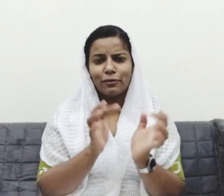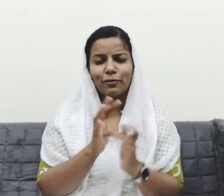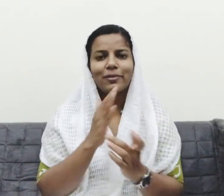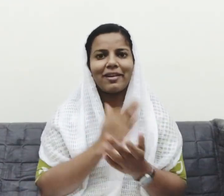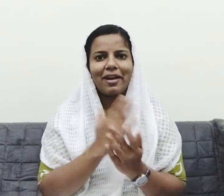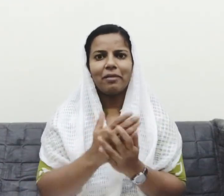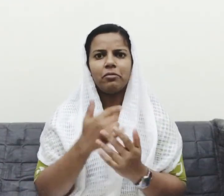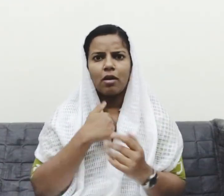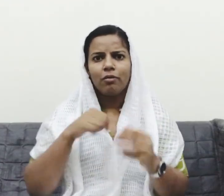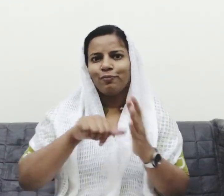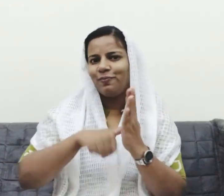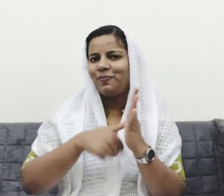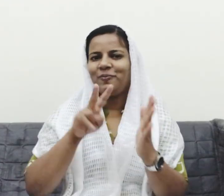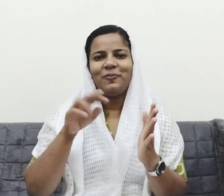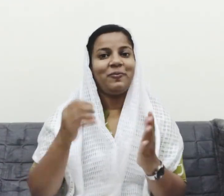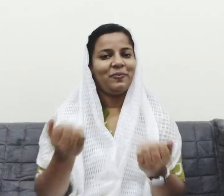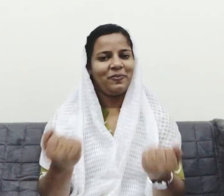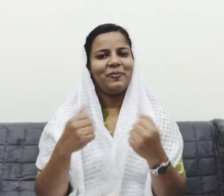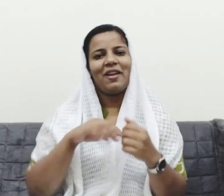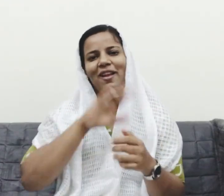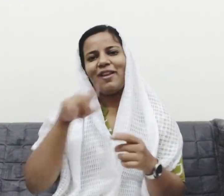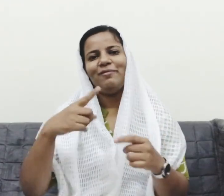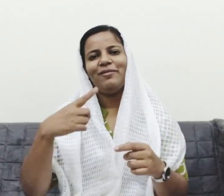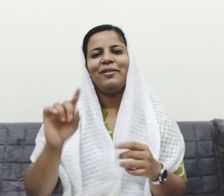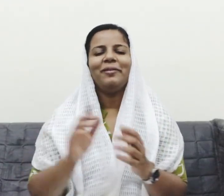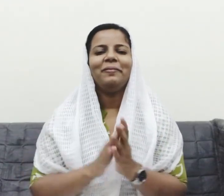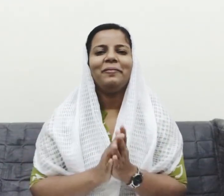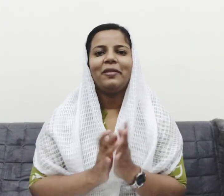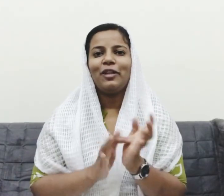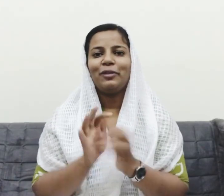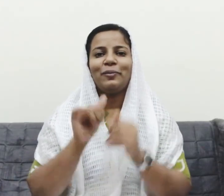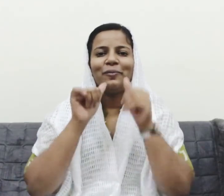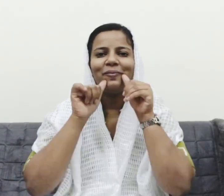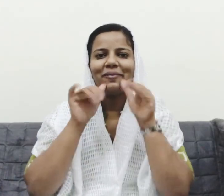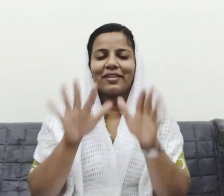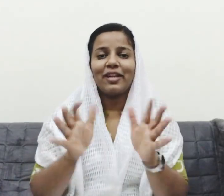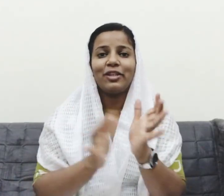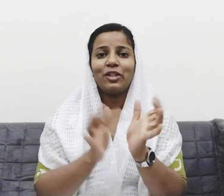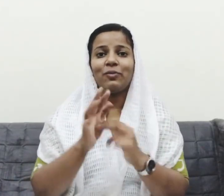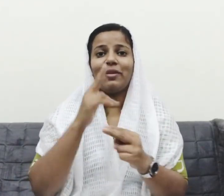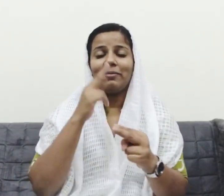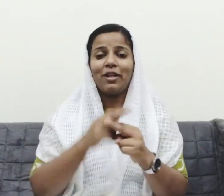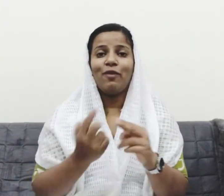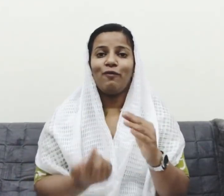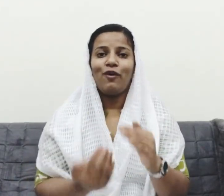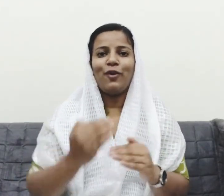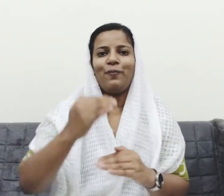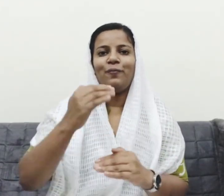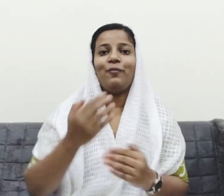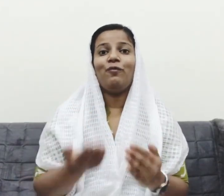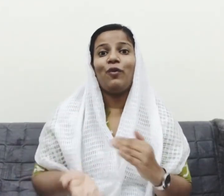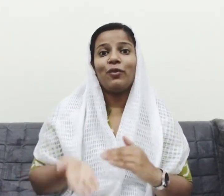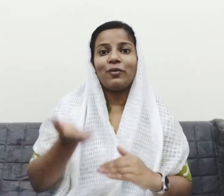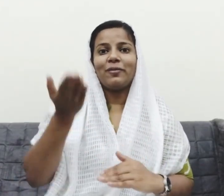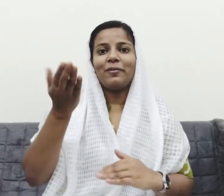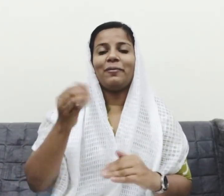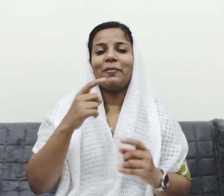ക്രിസ്തു മുഖാന്തരം നമുക്കൊന്നും അസാധ്യമല്ല. ധൈര്യമായിട്ട് മുന്നേറിയാട്ടെ. കർത്താവ് നിങ്ങളെ അനുഗ്രഹിക്കട്ടെ. യേശു ക്രിസ്തുവിന്റെ നാമത്തിൽ നമ്മൾ വളരും,